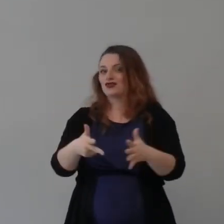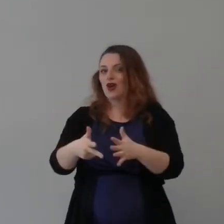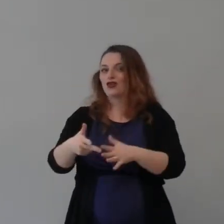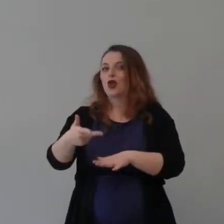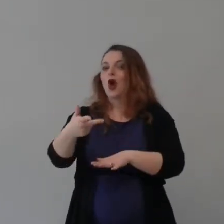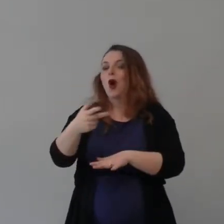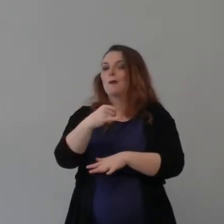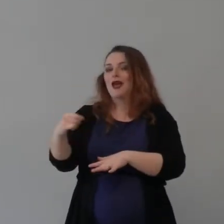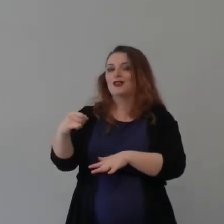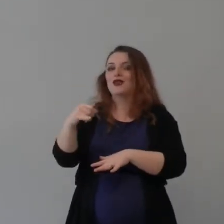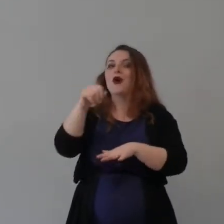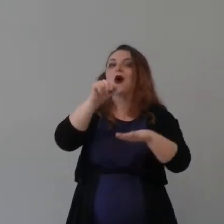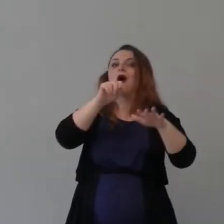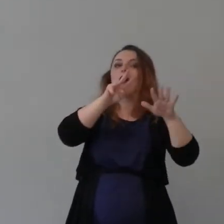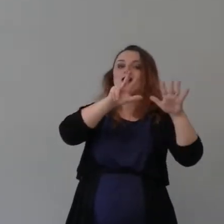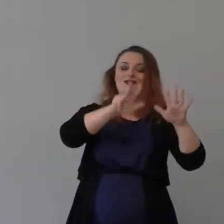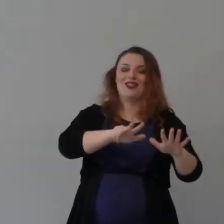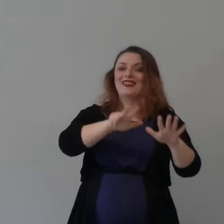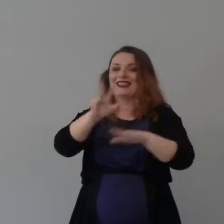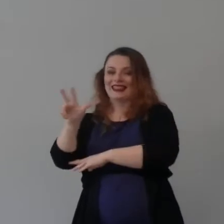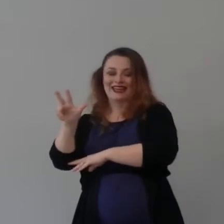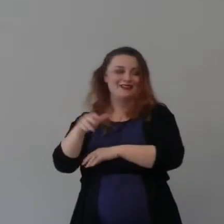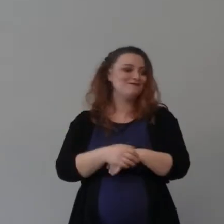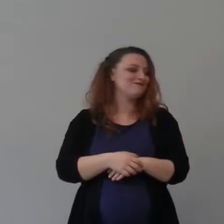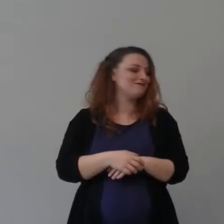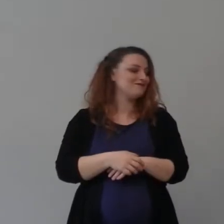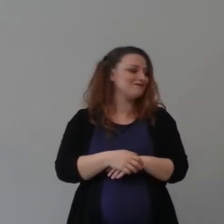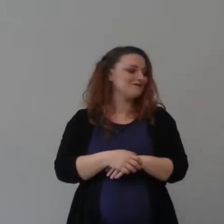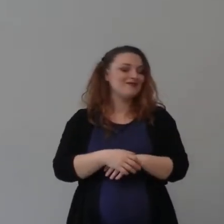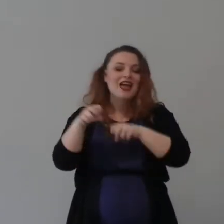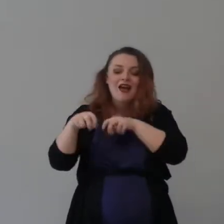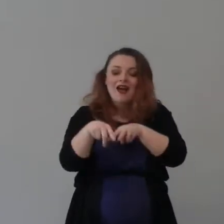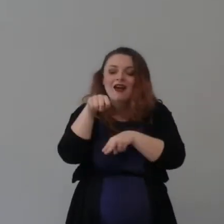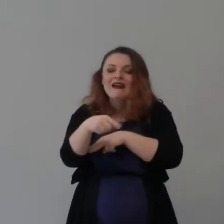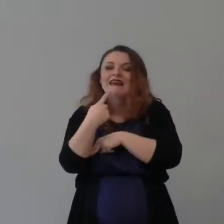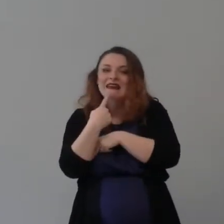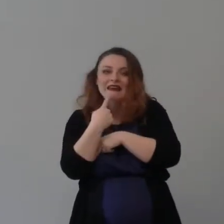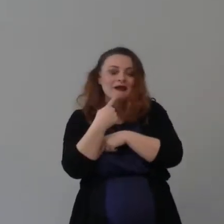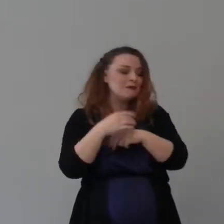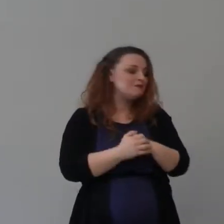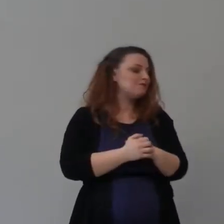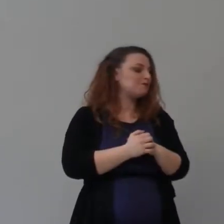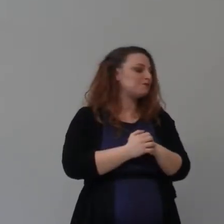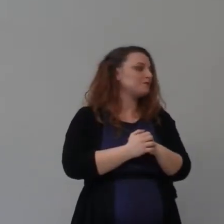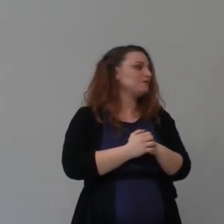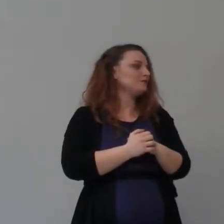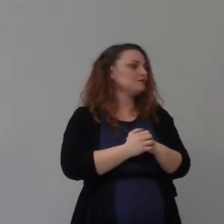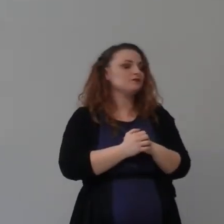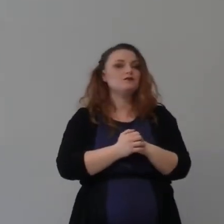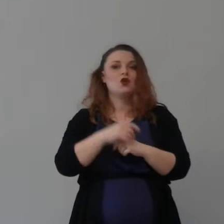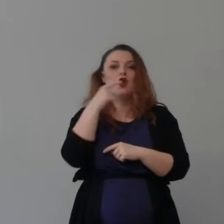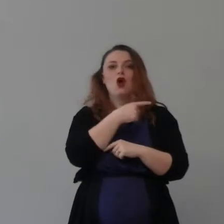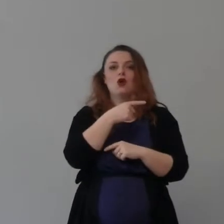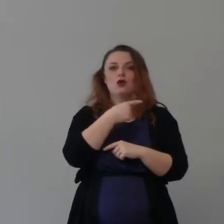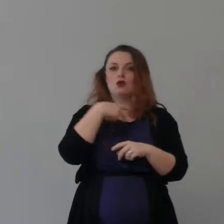Ed è lo stesso corridore, uno degli stessi atleti, a raccontarci. Mi vedete la prima